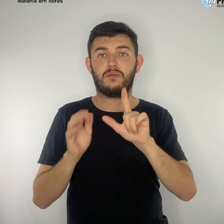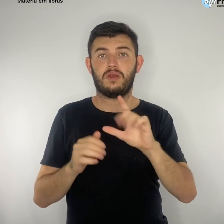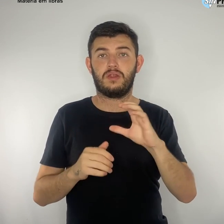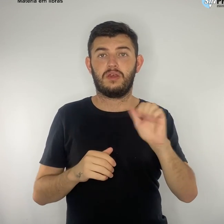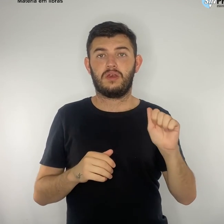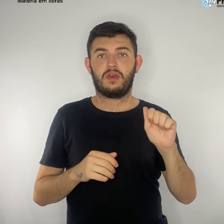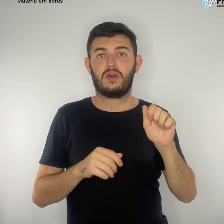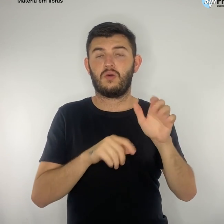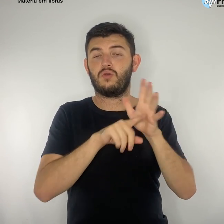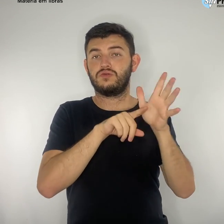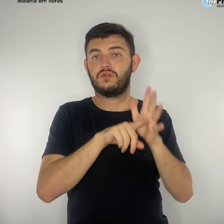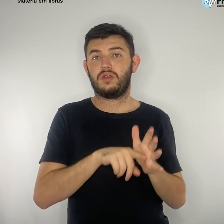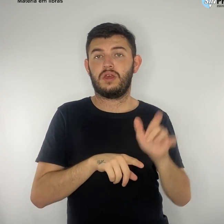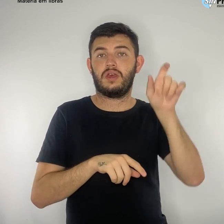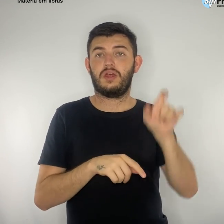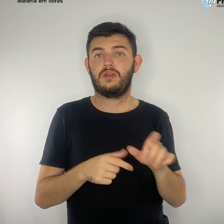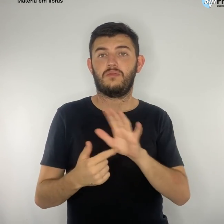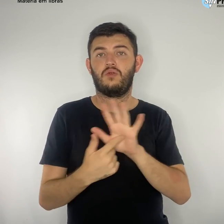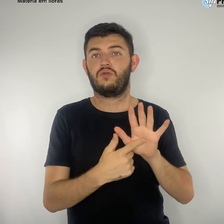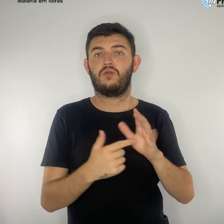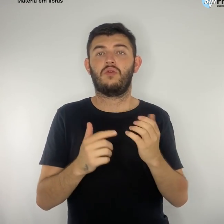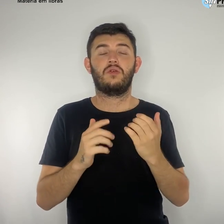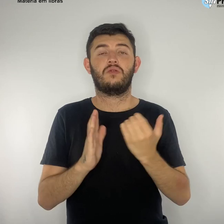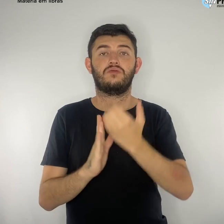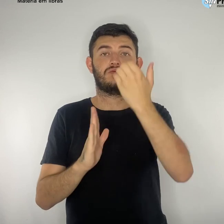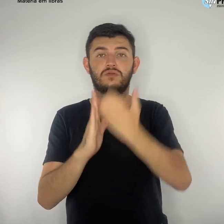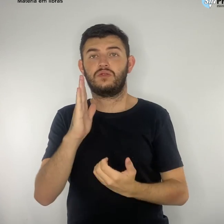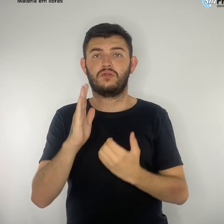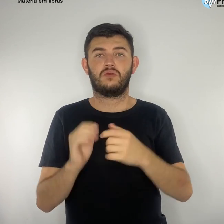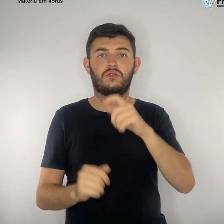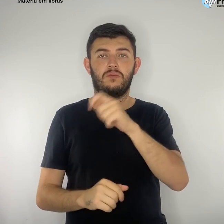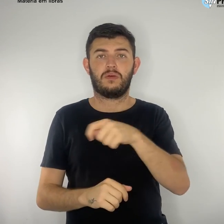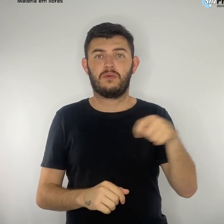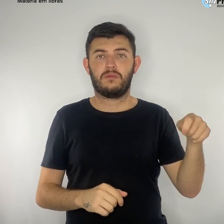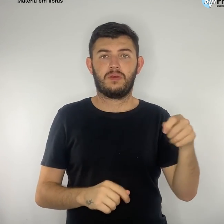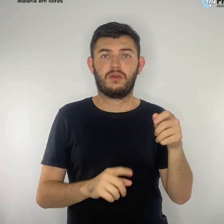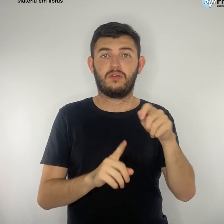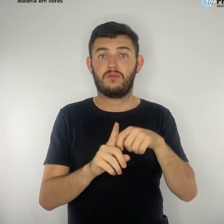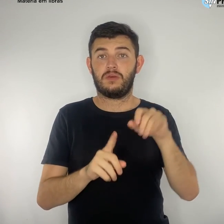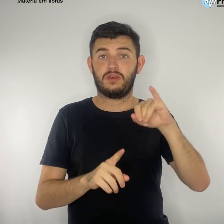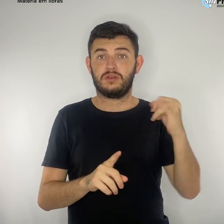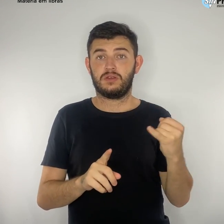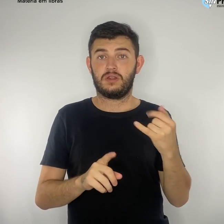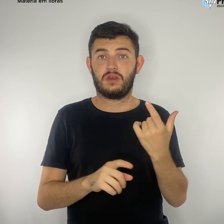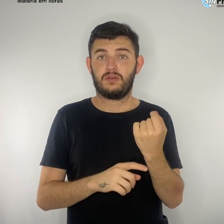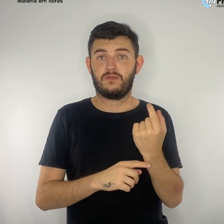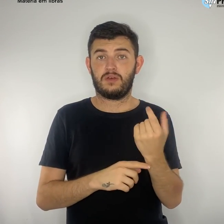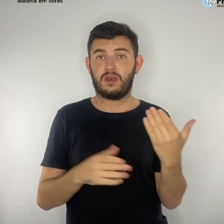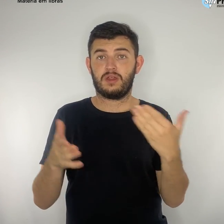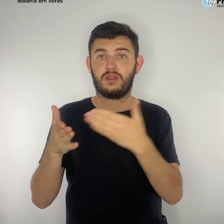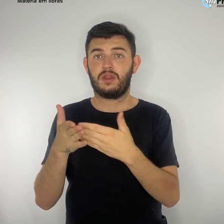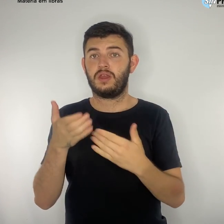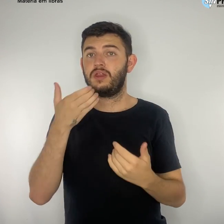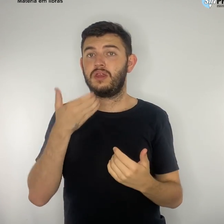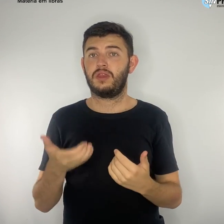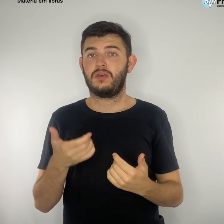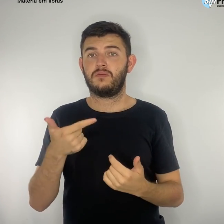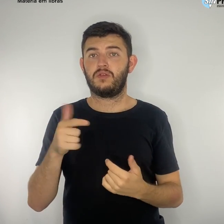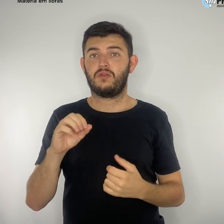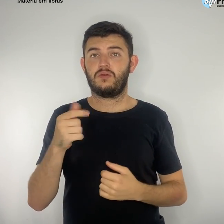perda acumulada mês a mês de janeiro de 2020 a dezembro de 2022 em